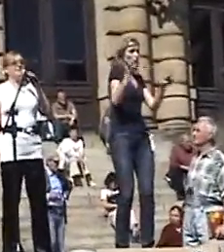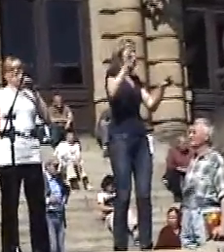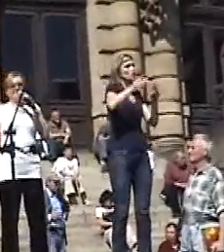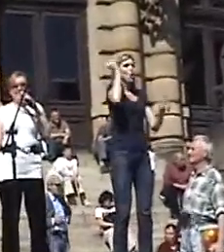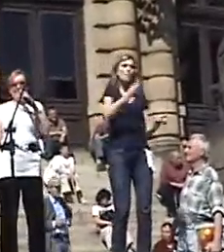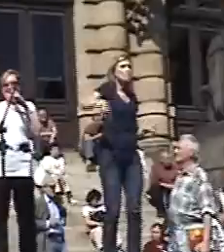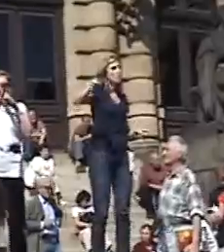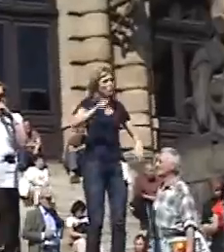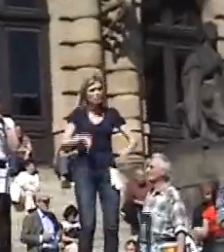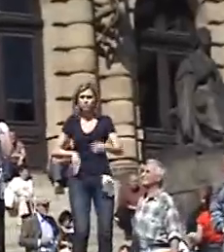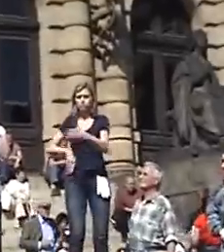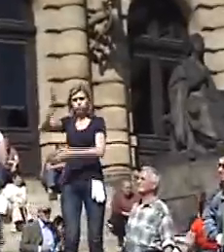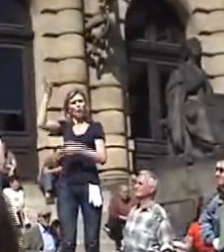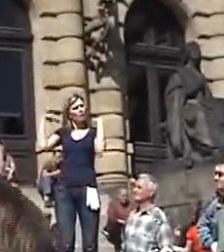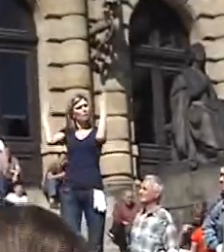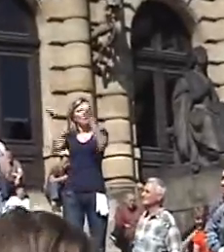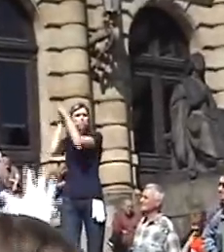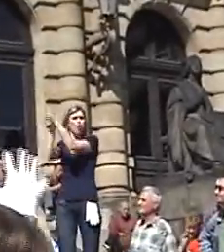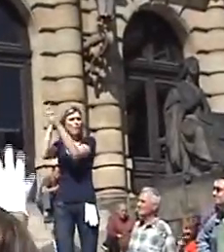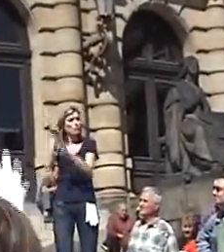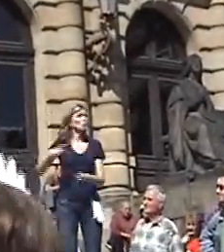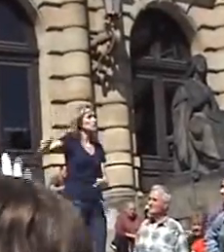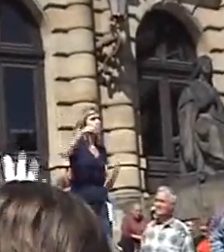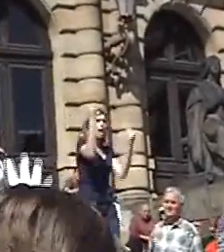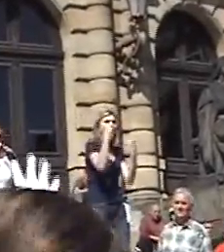zjišťujeme a učíme se,